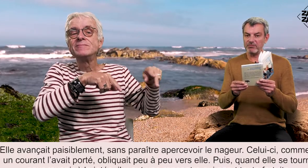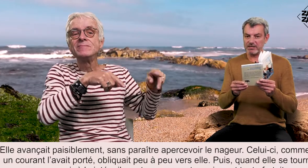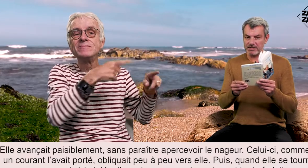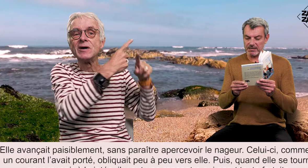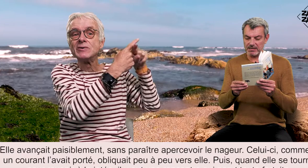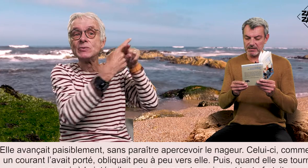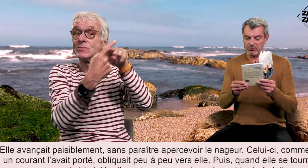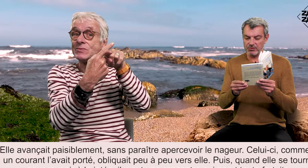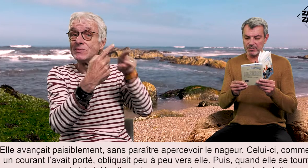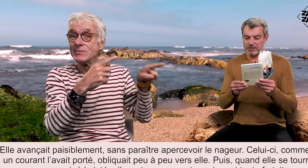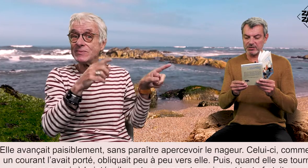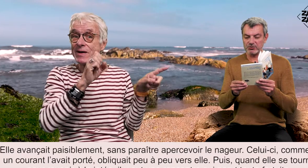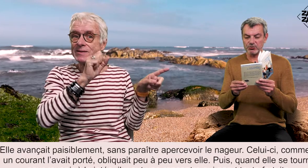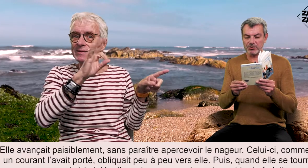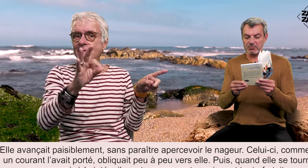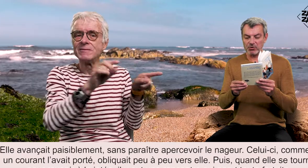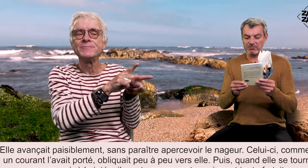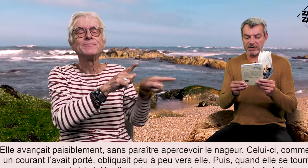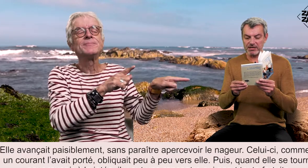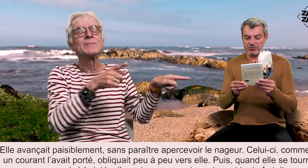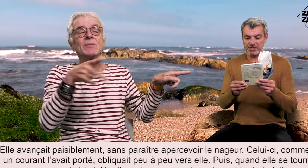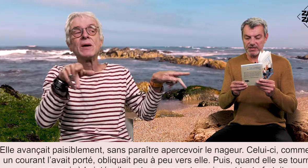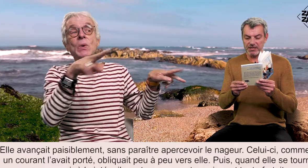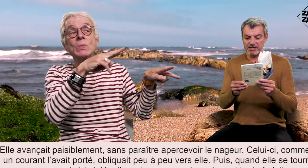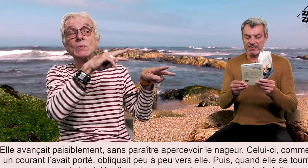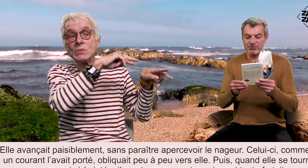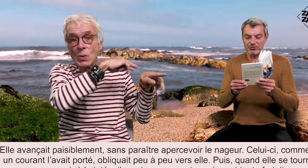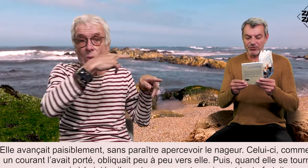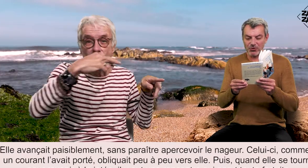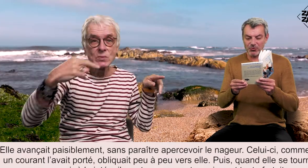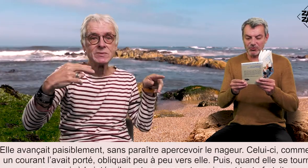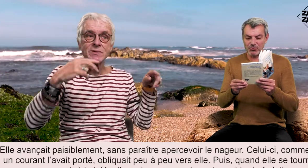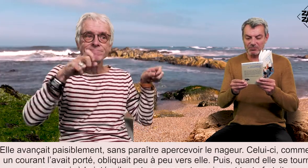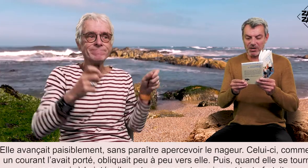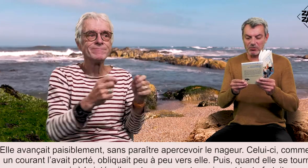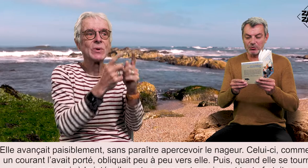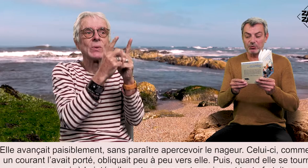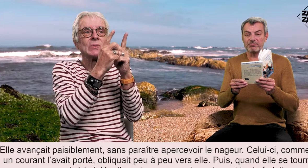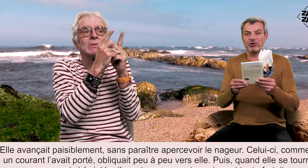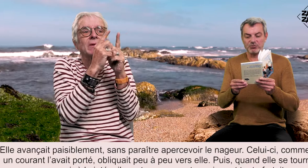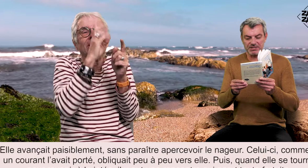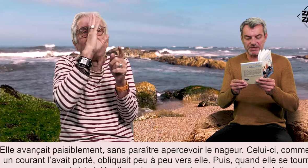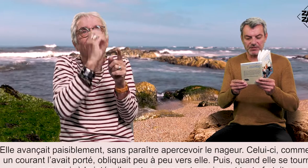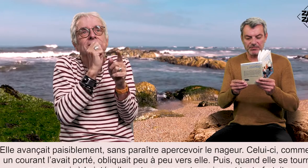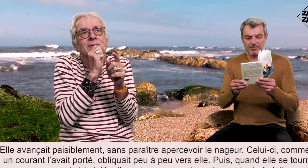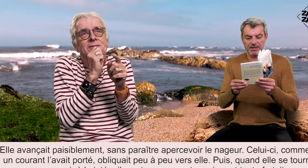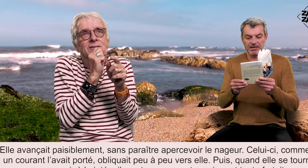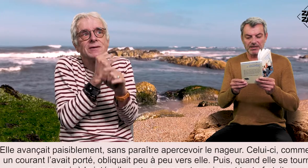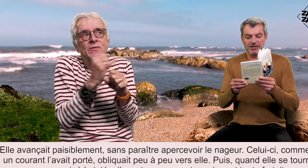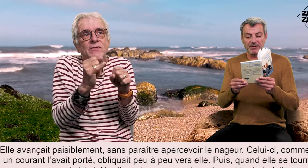peu à peu vers elle. Puis, quand elle se tourna pour revenir à la jeter, il y eut une rencontre qui parut toute fortuite.